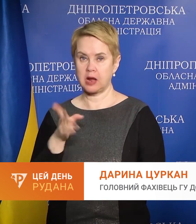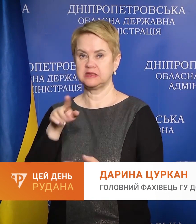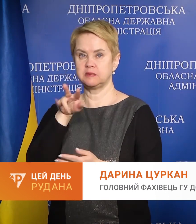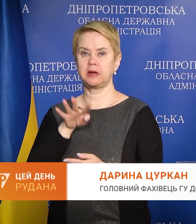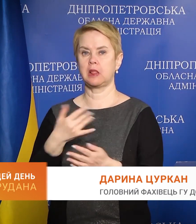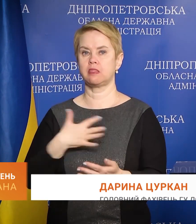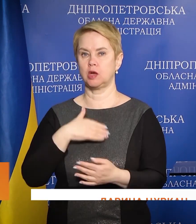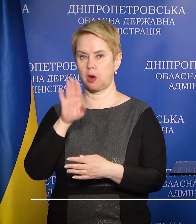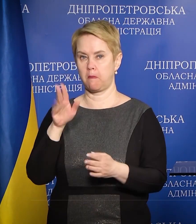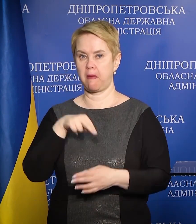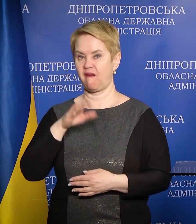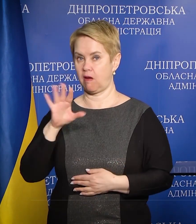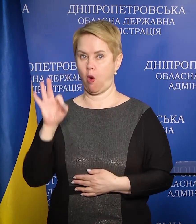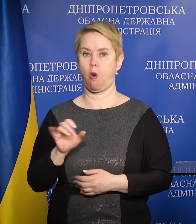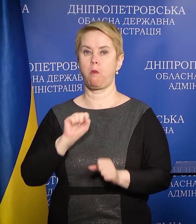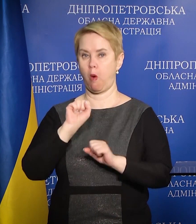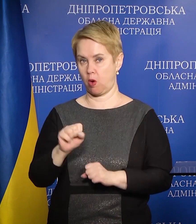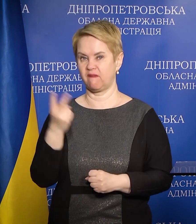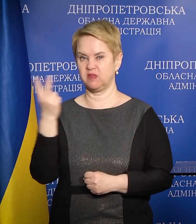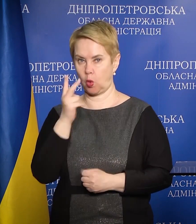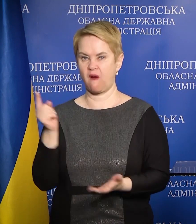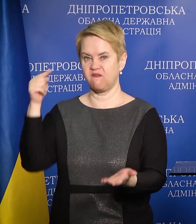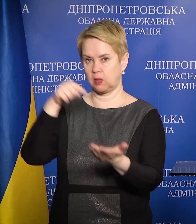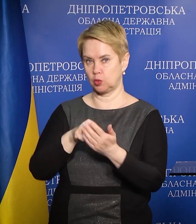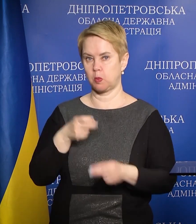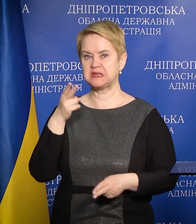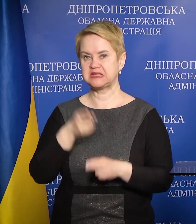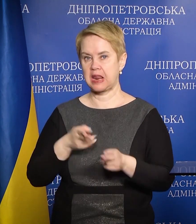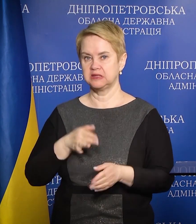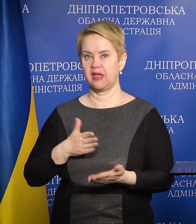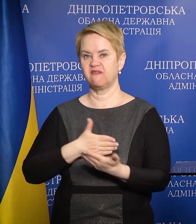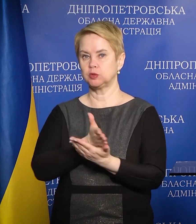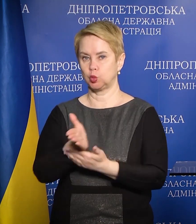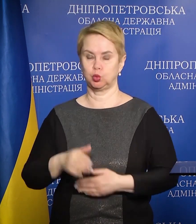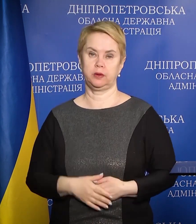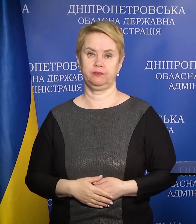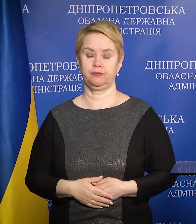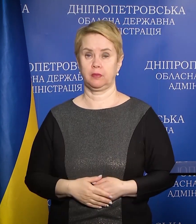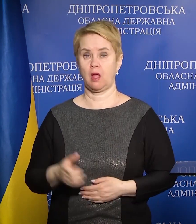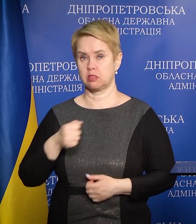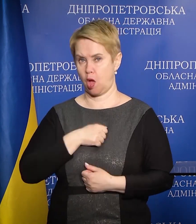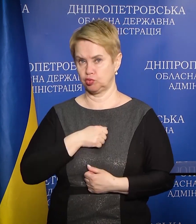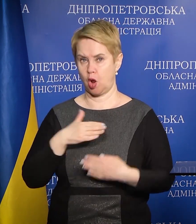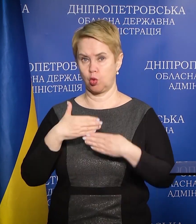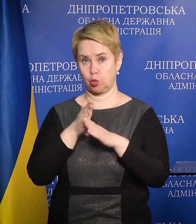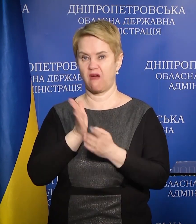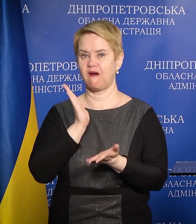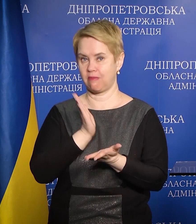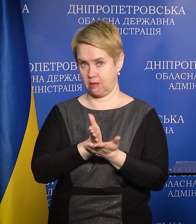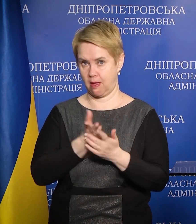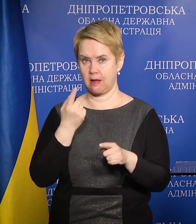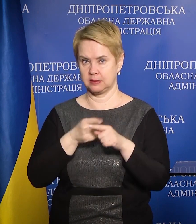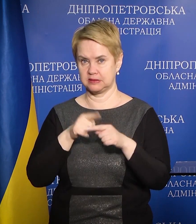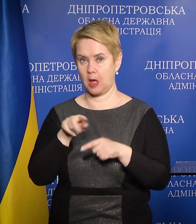наша протиповітряна оборона. Друга ракета влучила по залізничній інфраструктурі. На жаль, руйнування є.